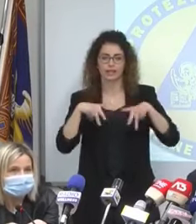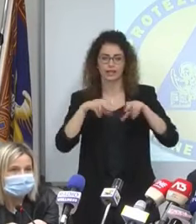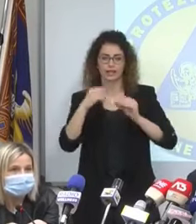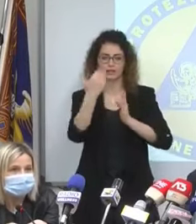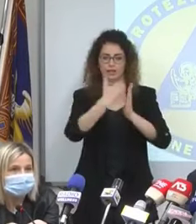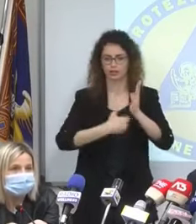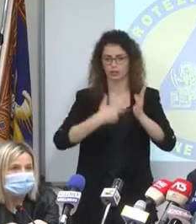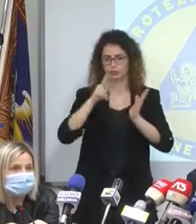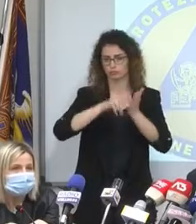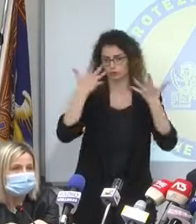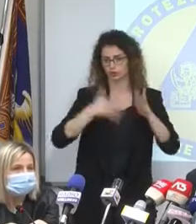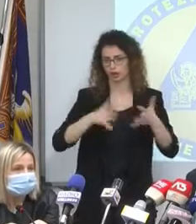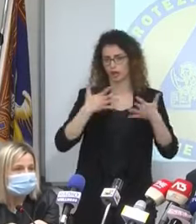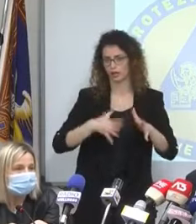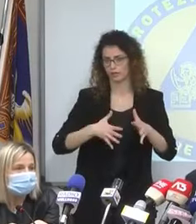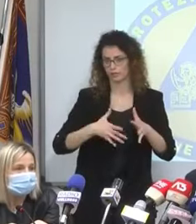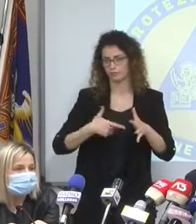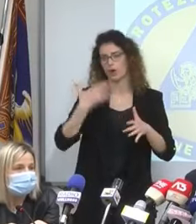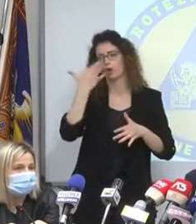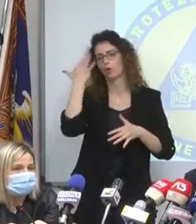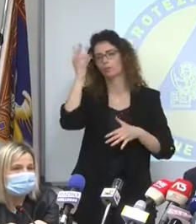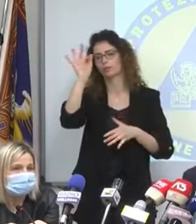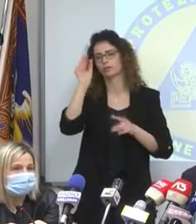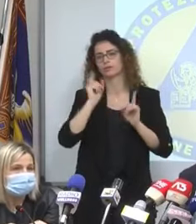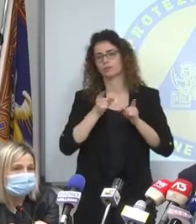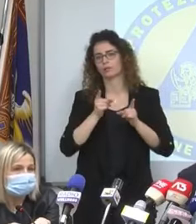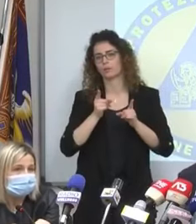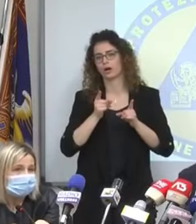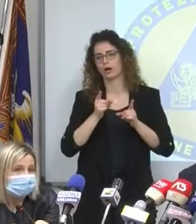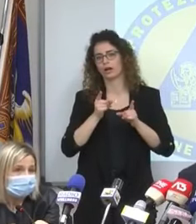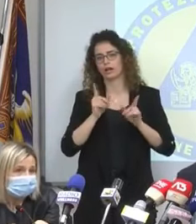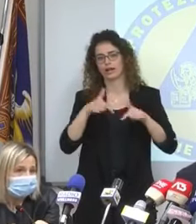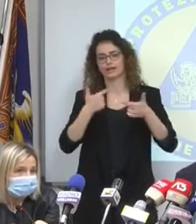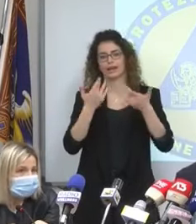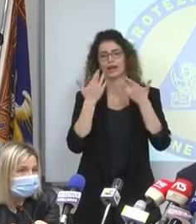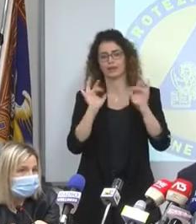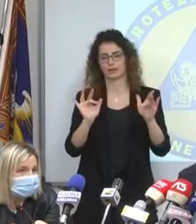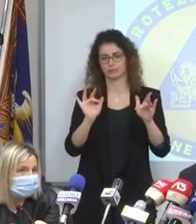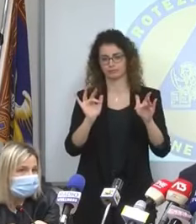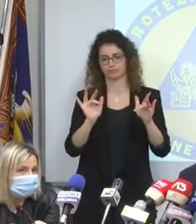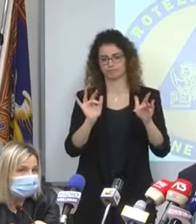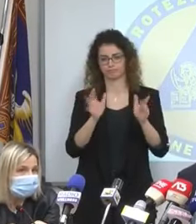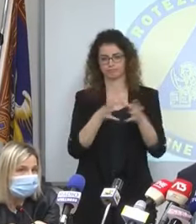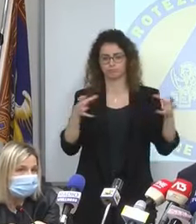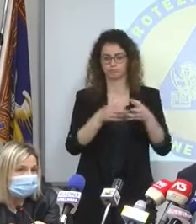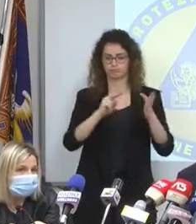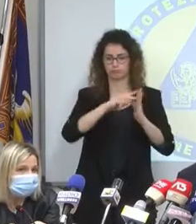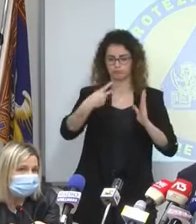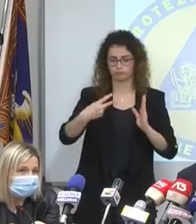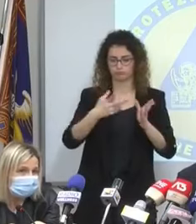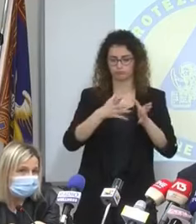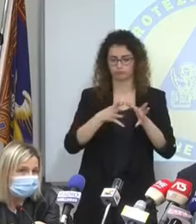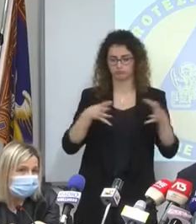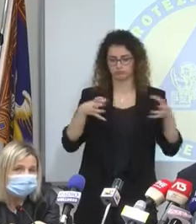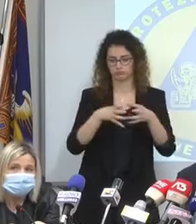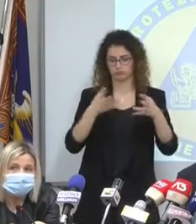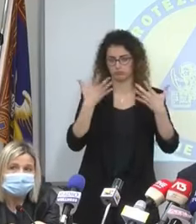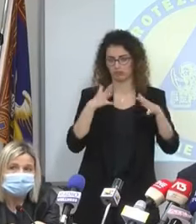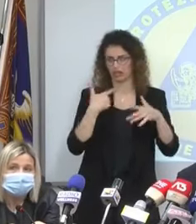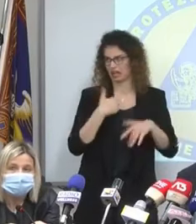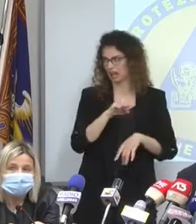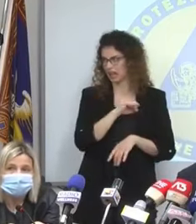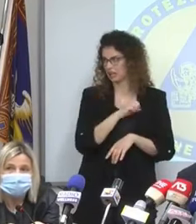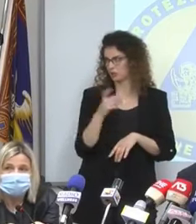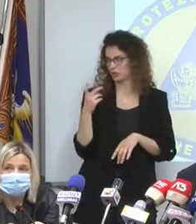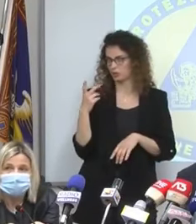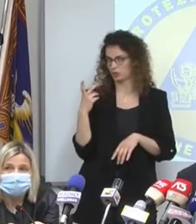già varate in un'ottica di maggiore semplificazione. La parte tecnica si è già riunita giovedì, mi sembra, di